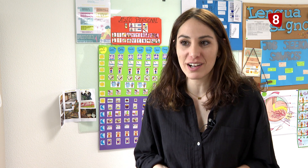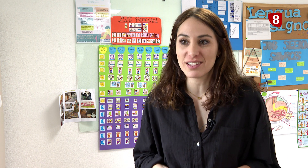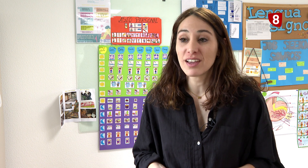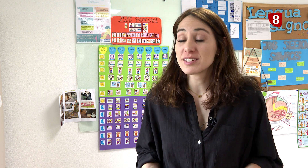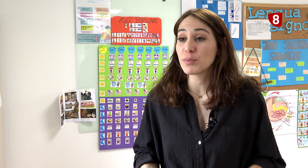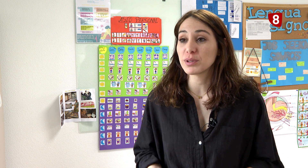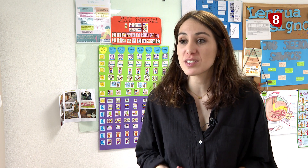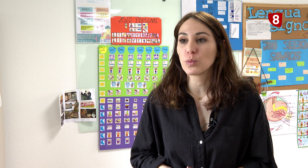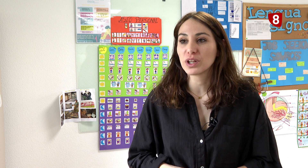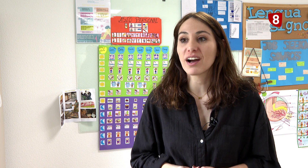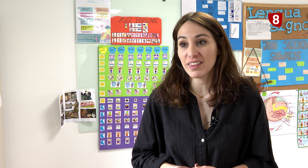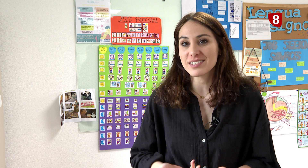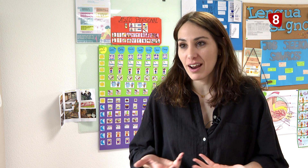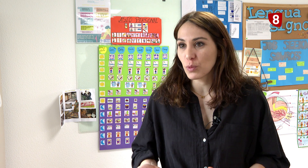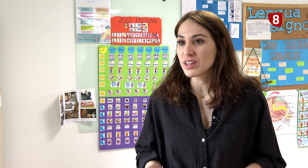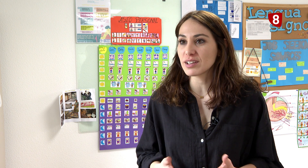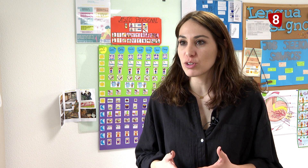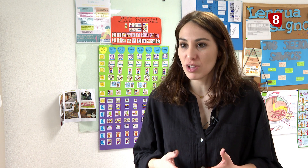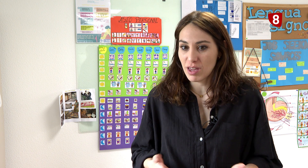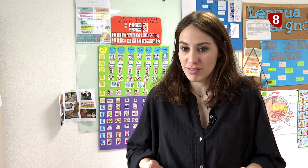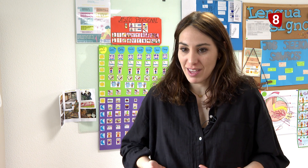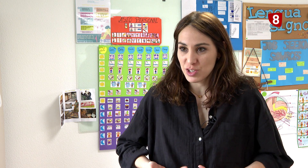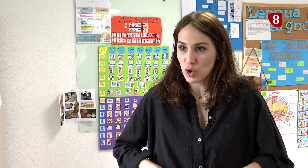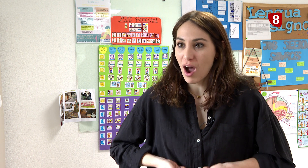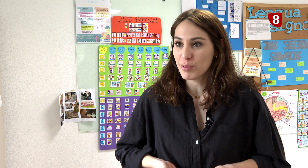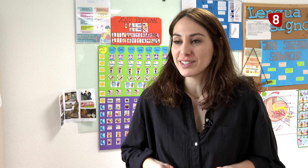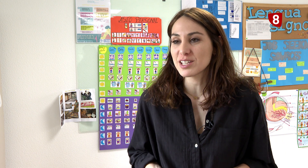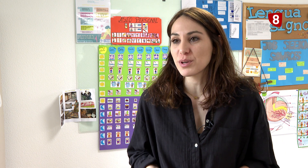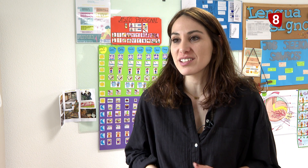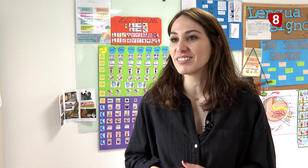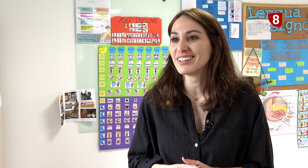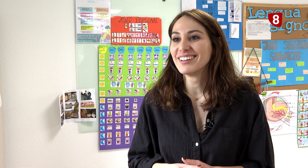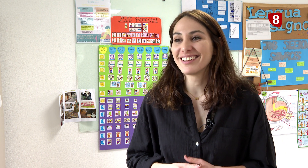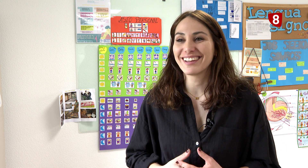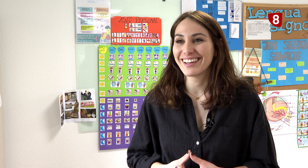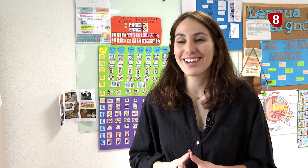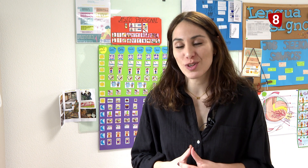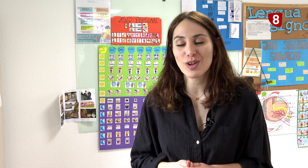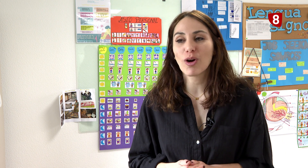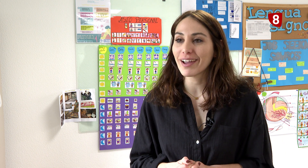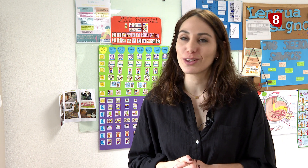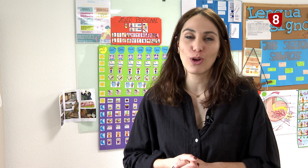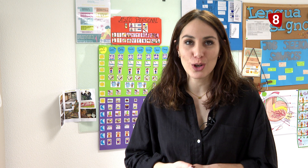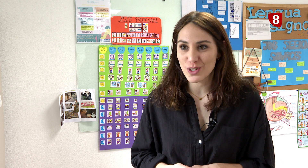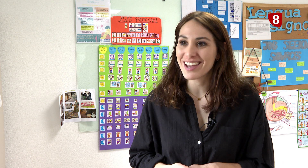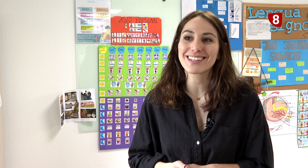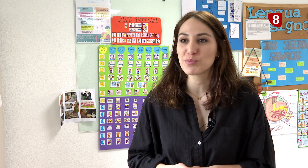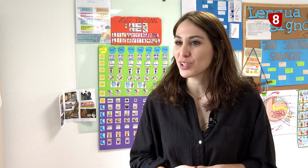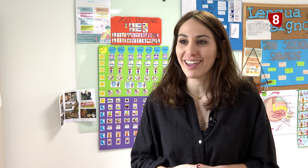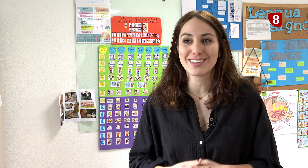comunicarse. Simplemente se comunican gracias a la lengua de signos y de hecho hablan y se expresan. Y eso es algo que todos los días tenemos que